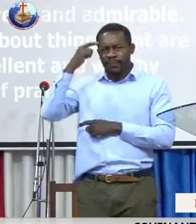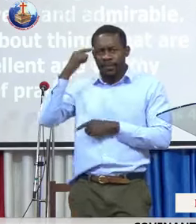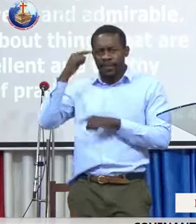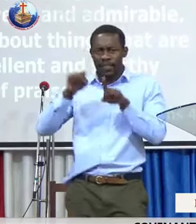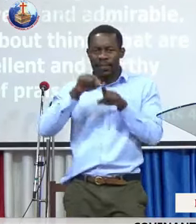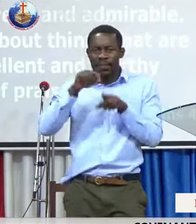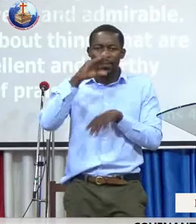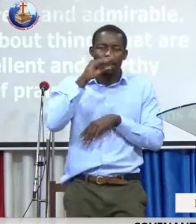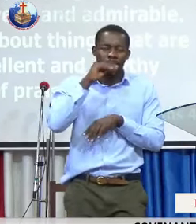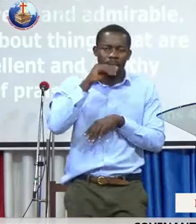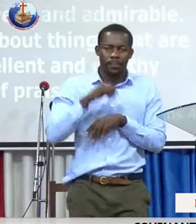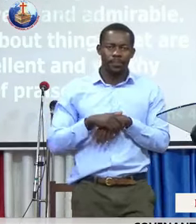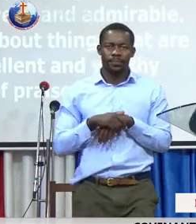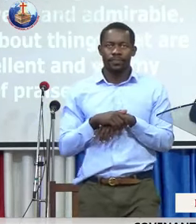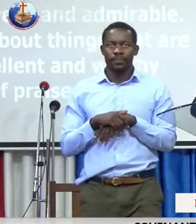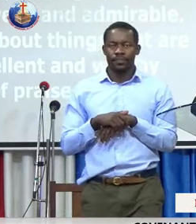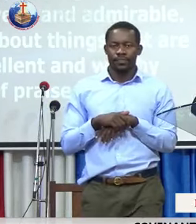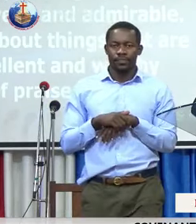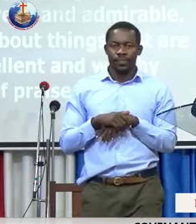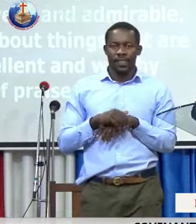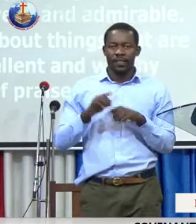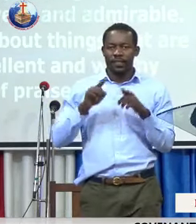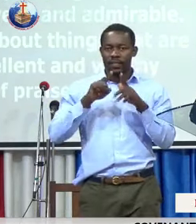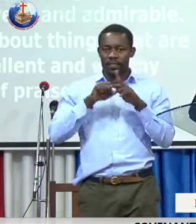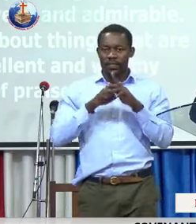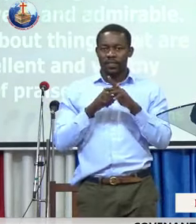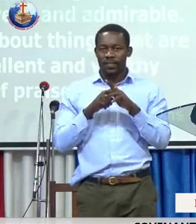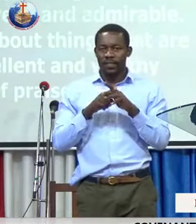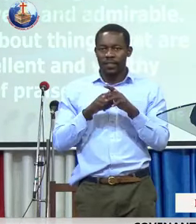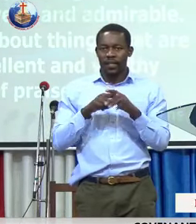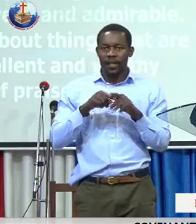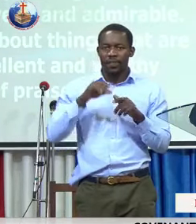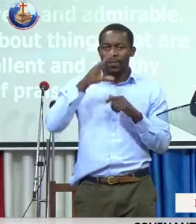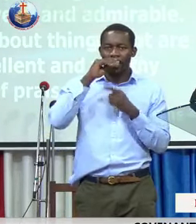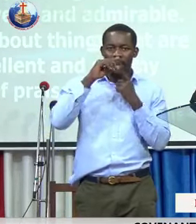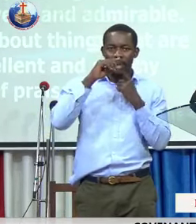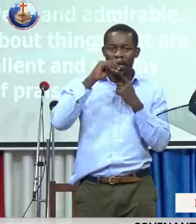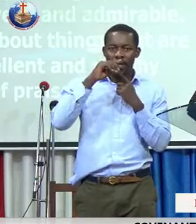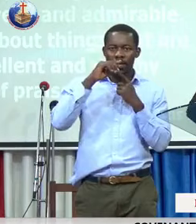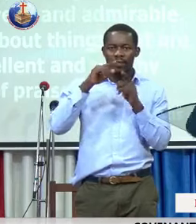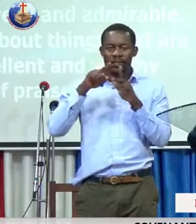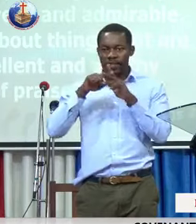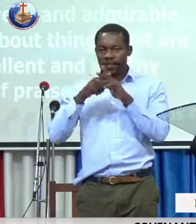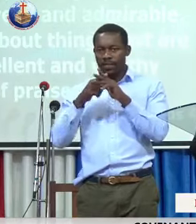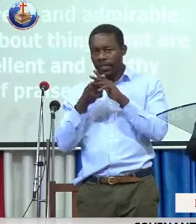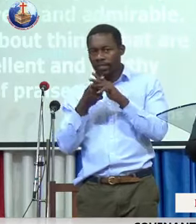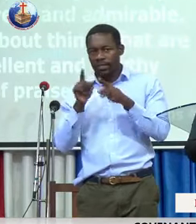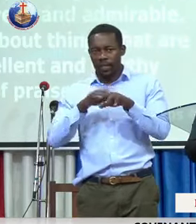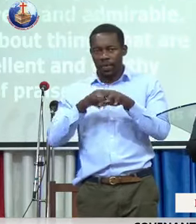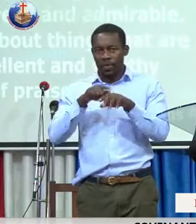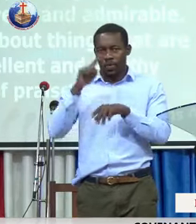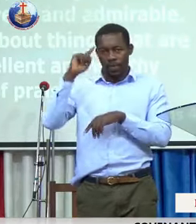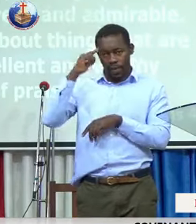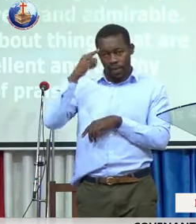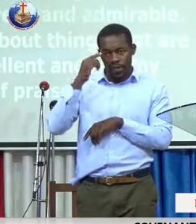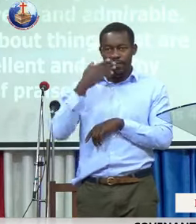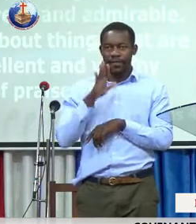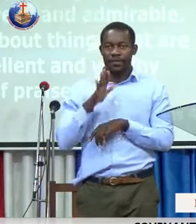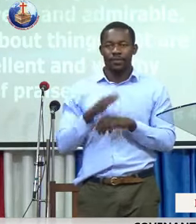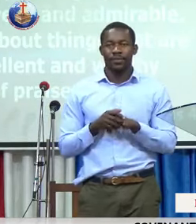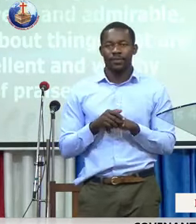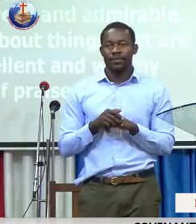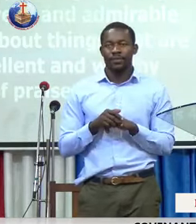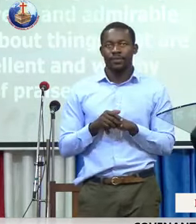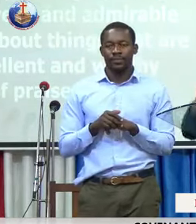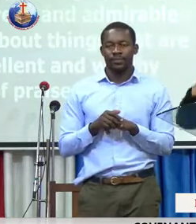yetu na matamshi yetu begins our speech begins from the level of our thoughts. Matamshi yetu huanzia kwenye kiwango cha mawazo